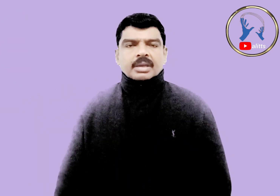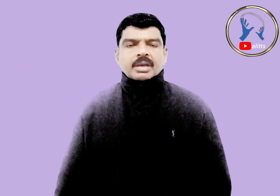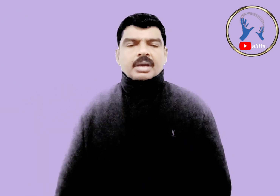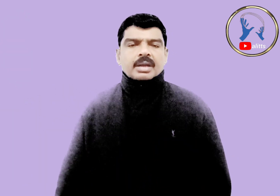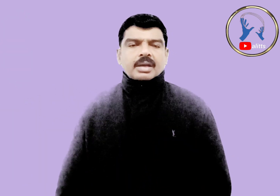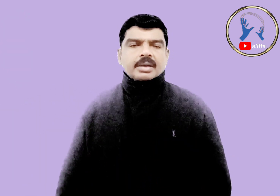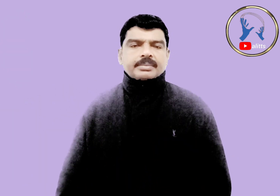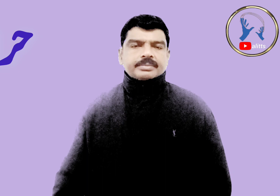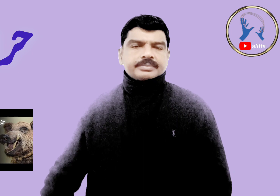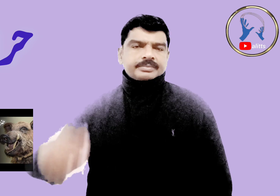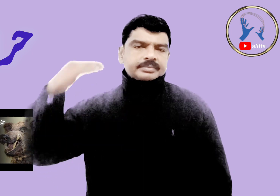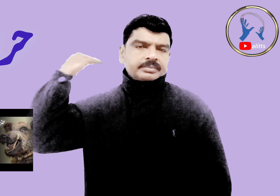हराम